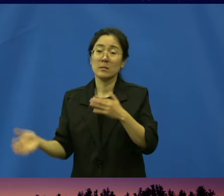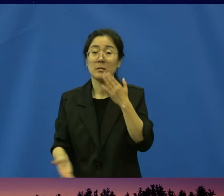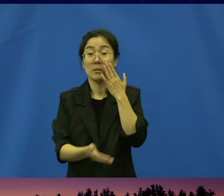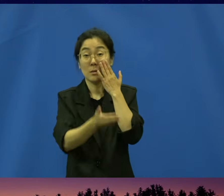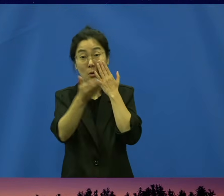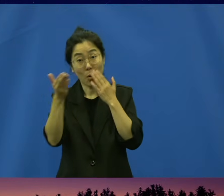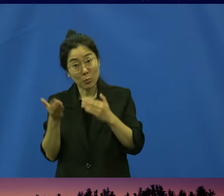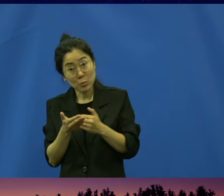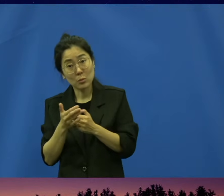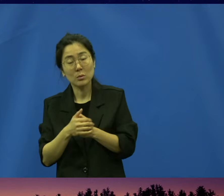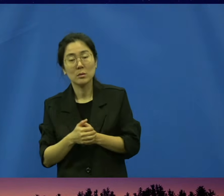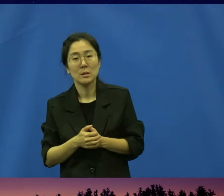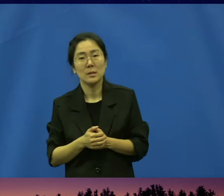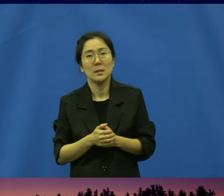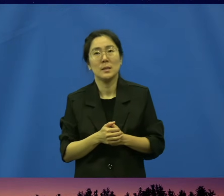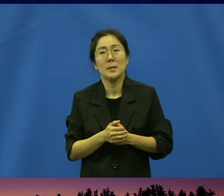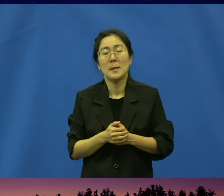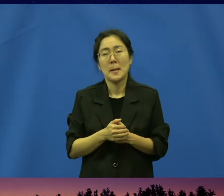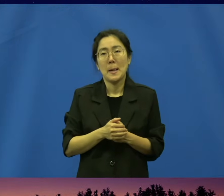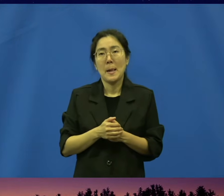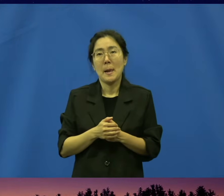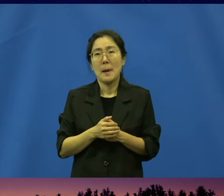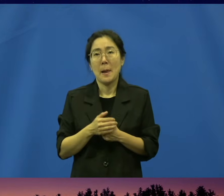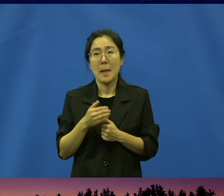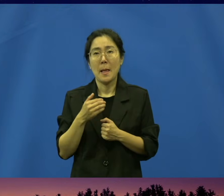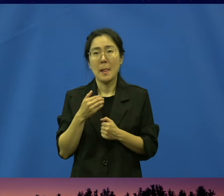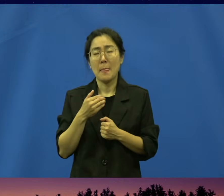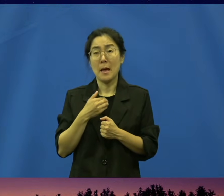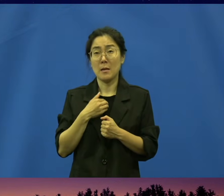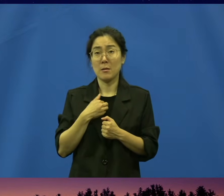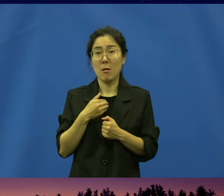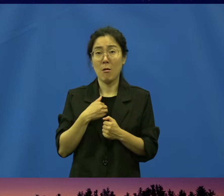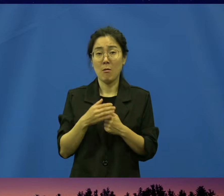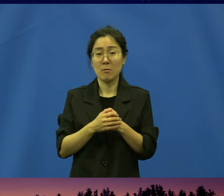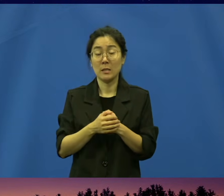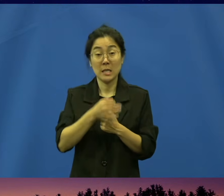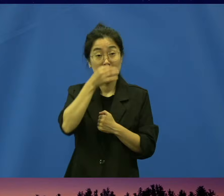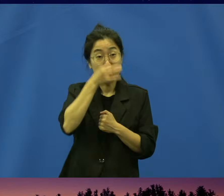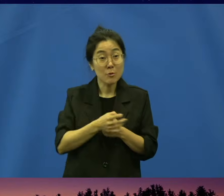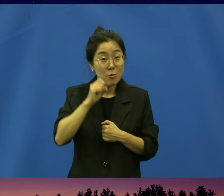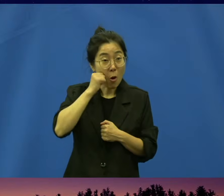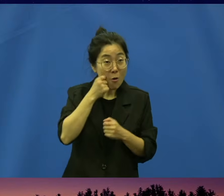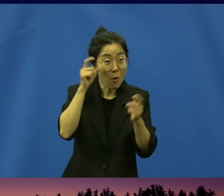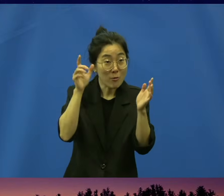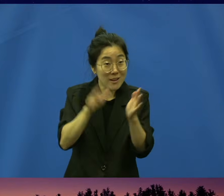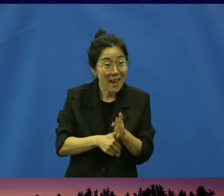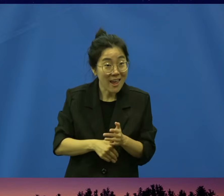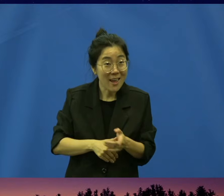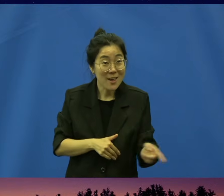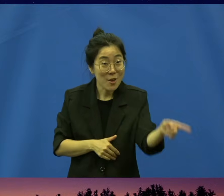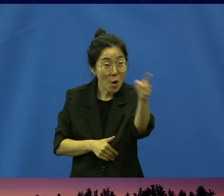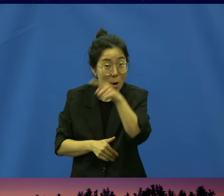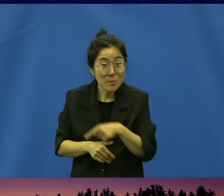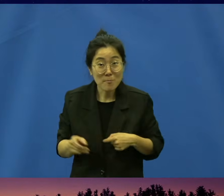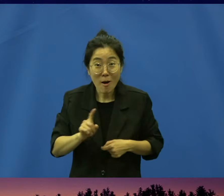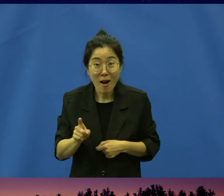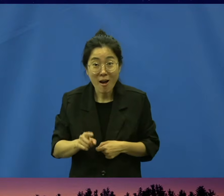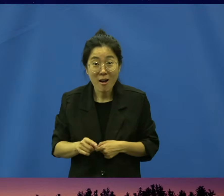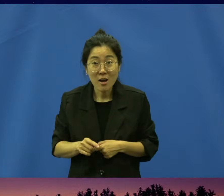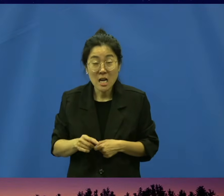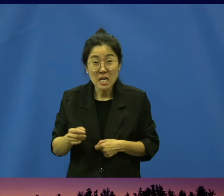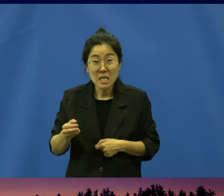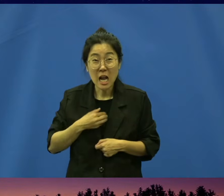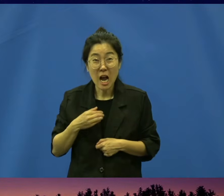보는 관점이 얼마나 틀립니까? 우리는 힘들고 고통스럽고 어려운 일이 있으면은 이거는 나를 영화롭게 하는 일이